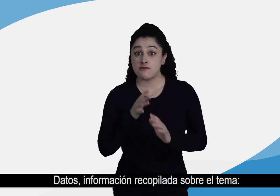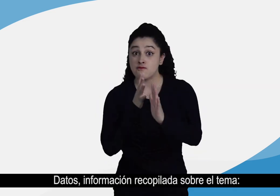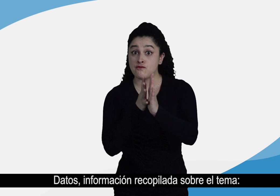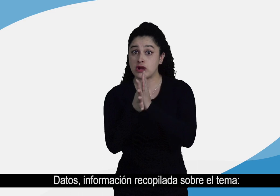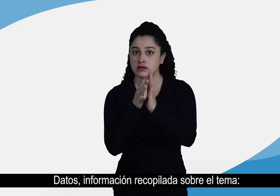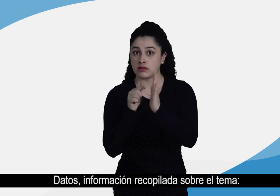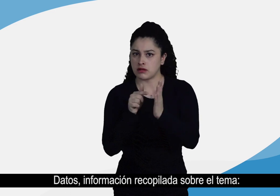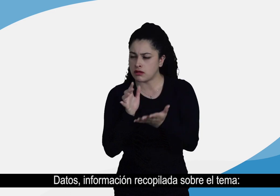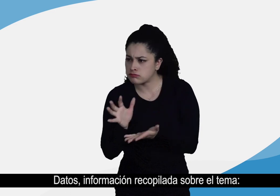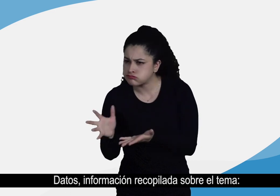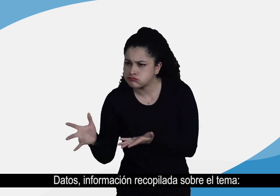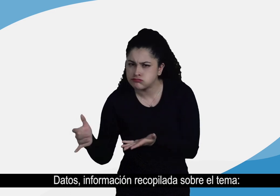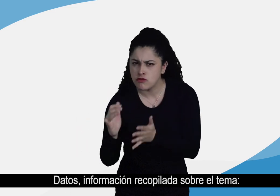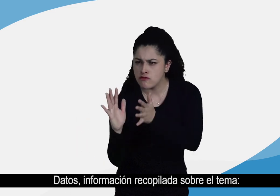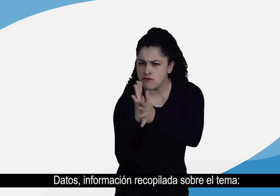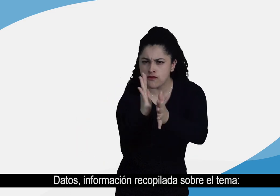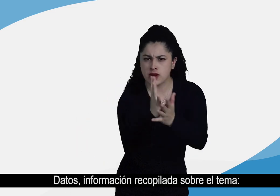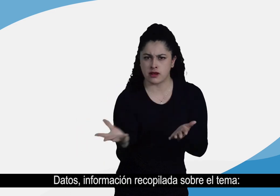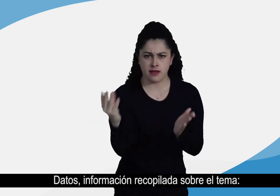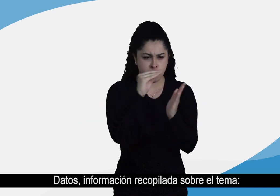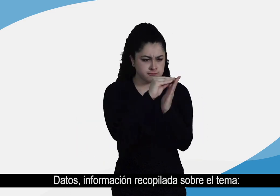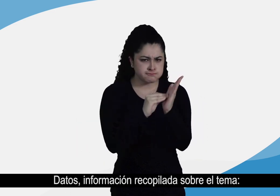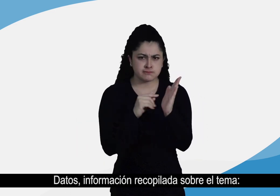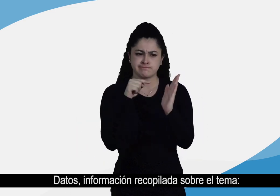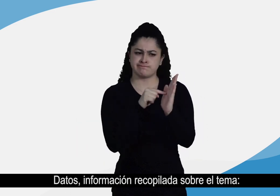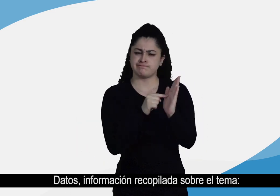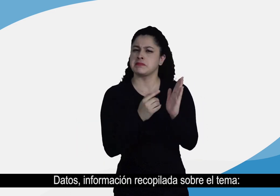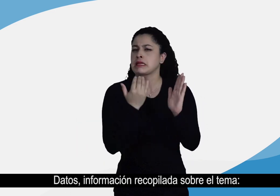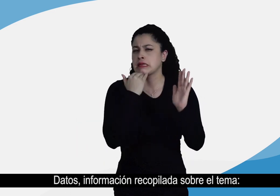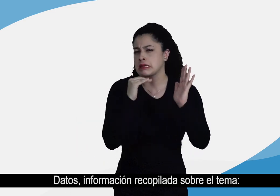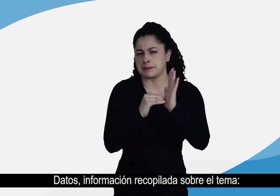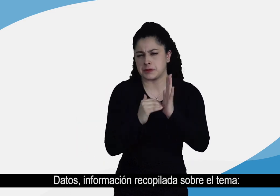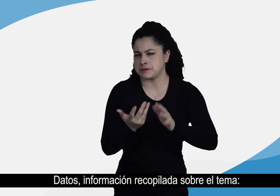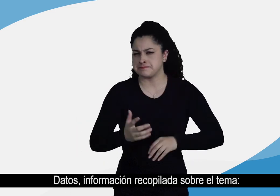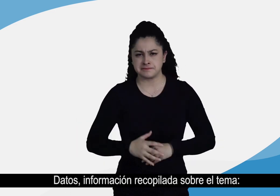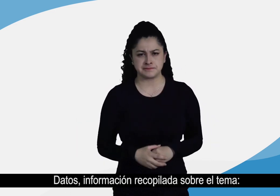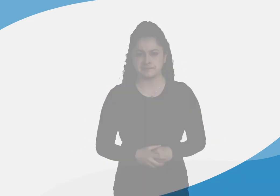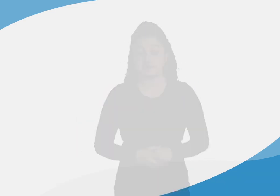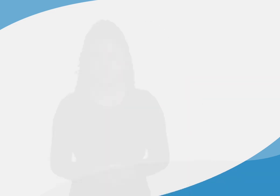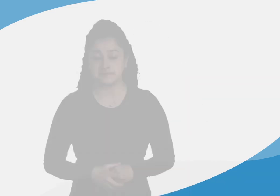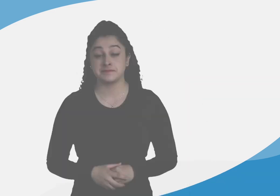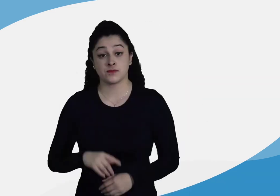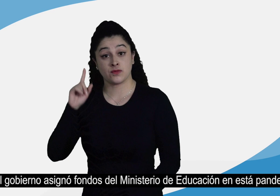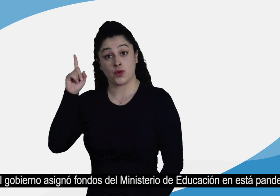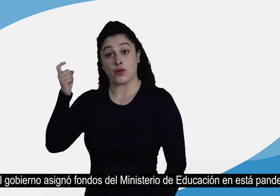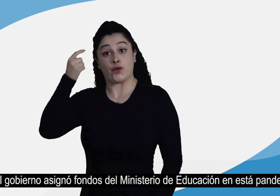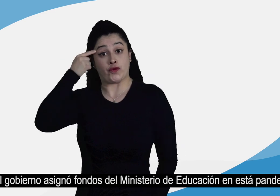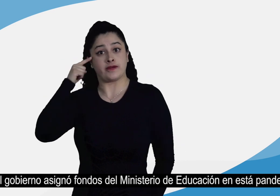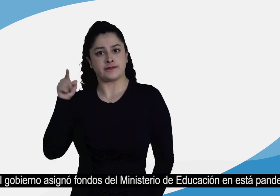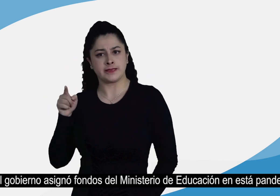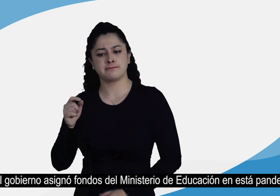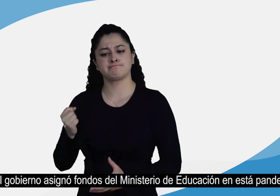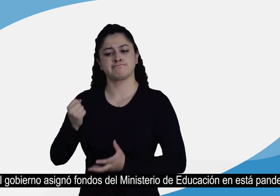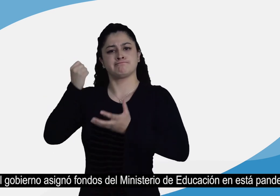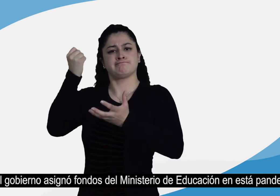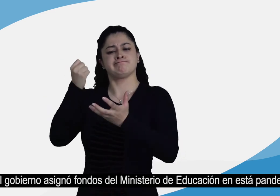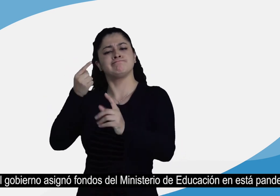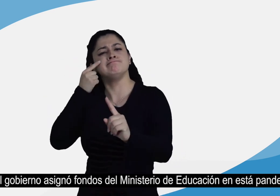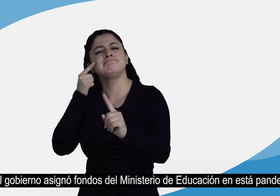Datos, información recopilada sobre el tema El gobierno asignó fondos